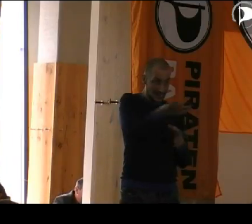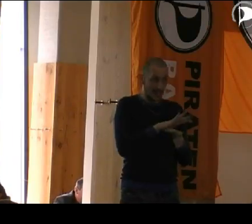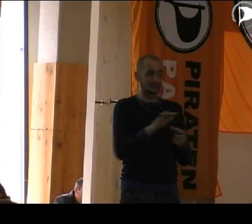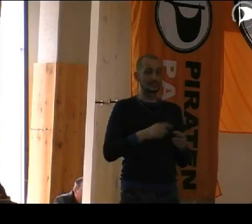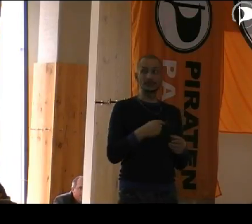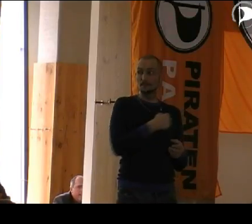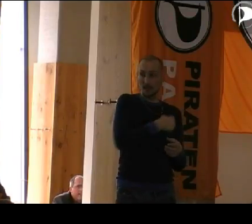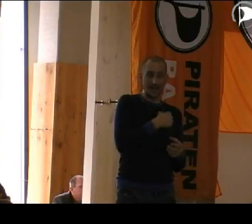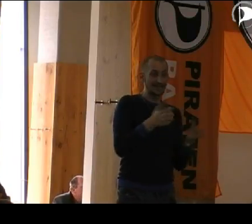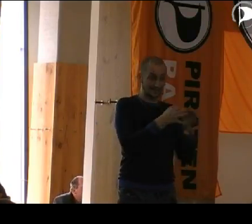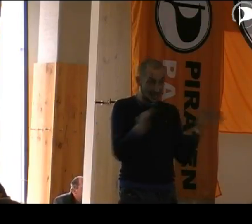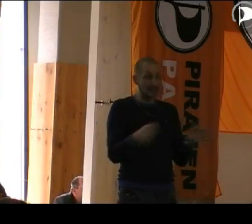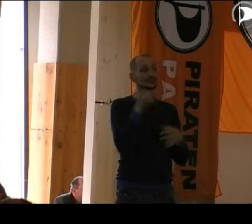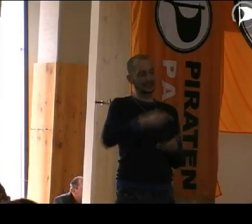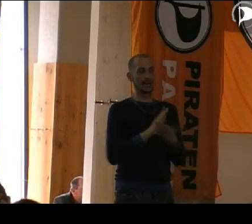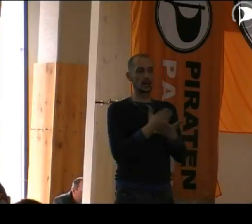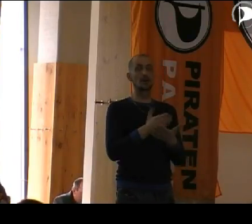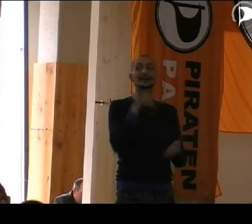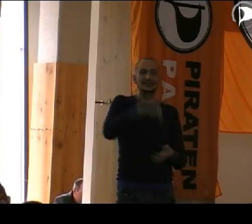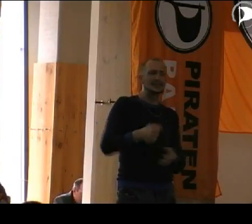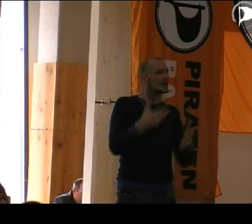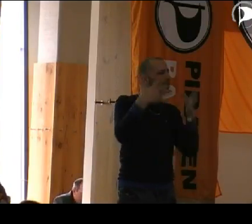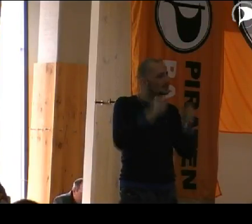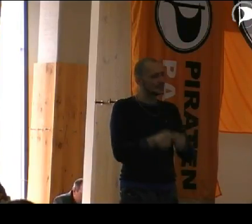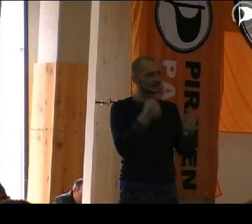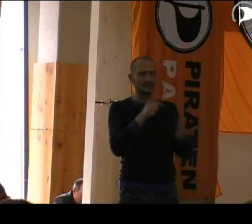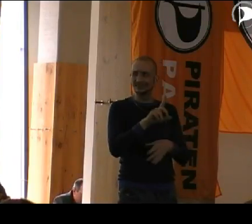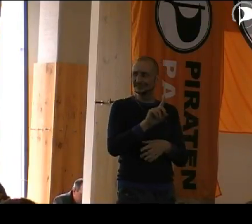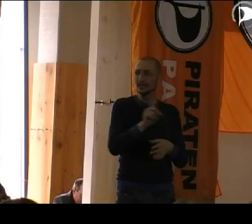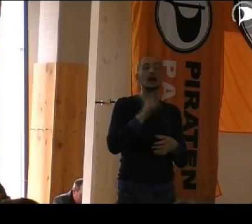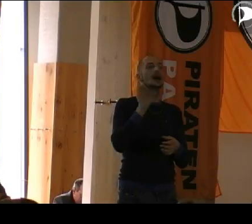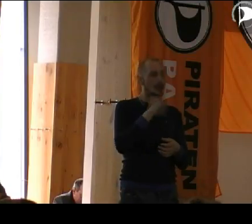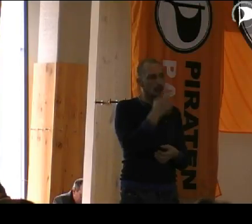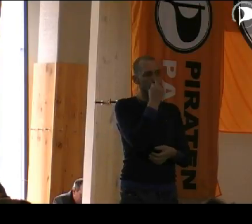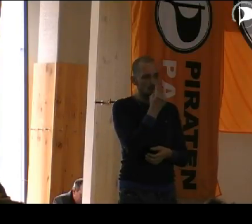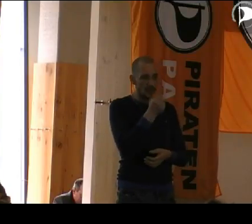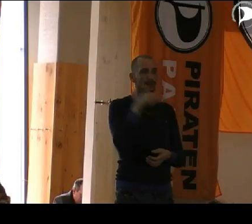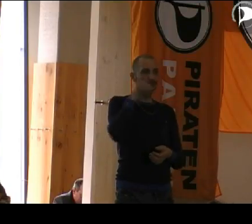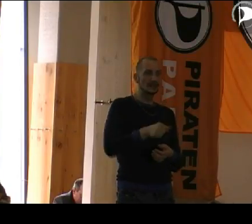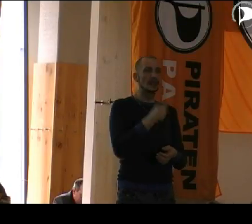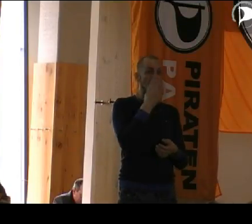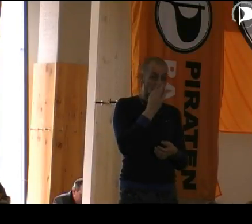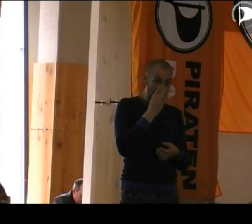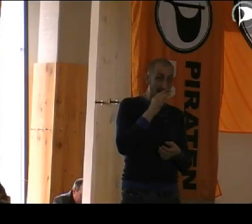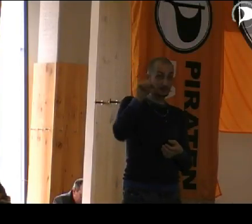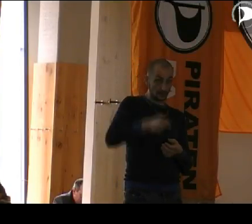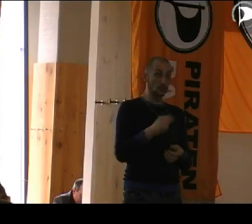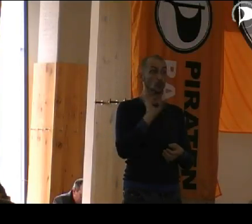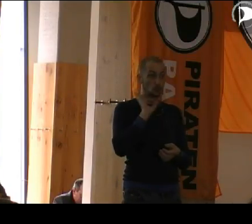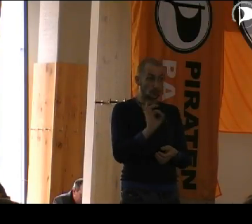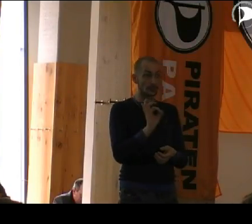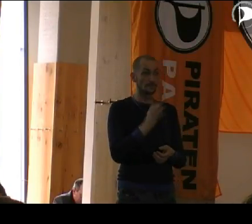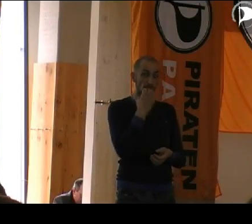gut wenn die bereitet das gefühlt aber wir fühlen uns einfach auf das gut 90 denke wenn die regierung und wilders alle